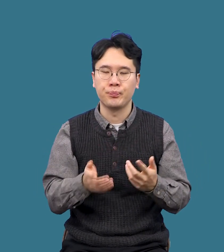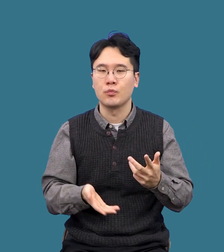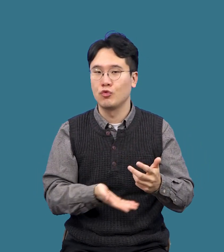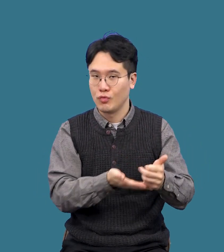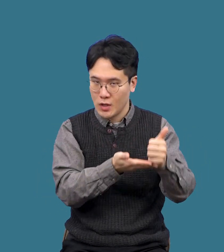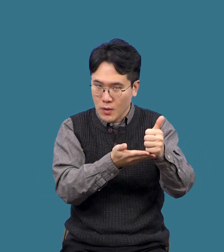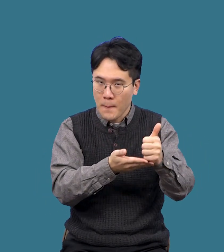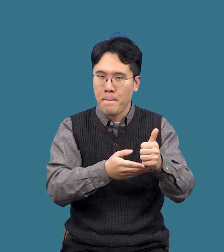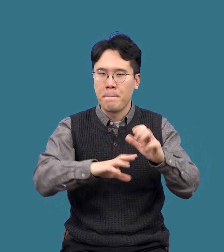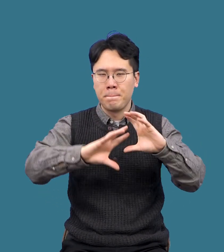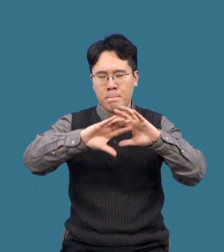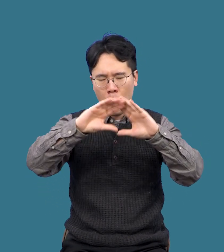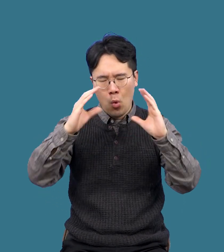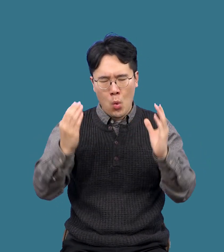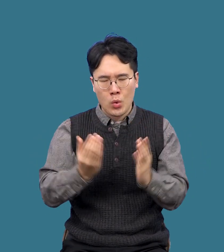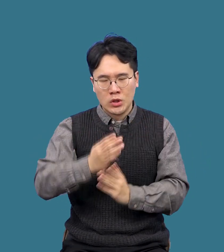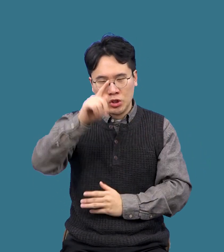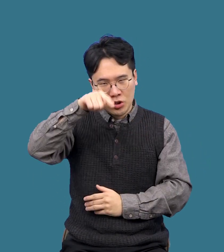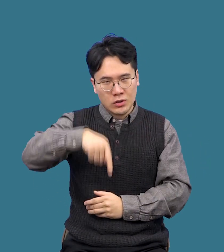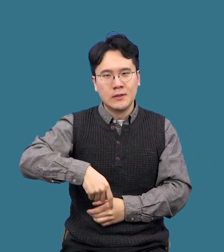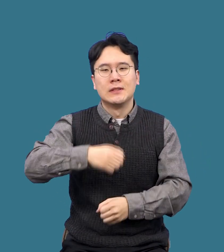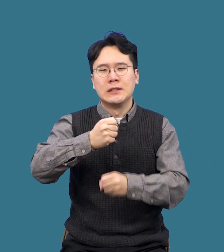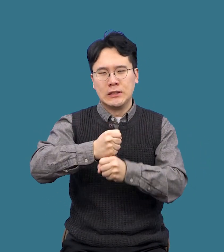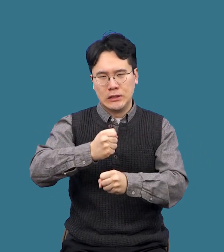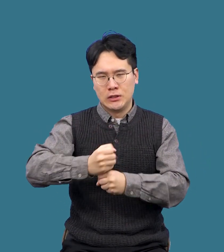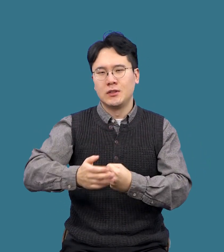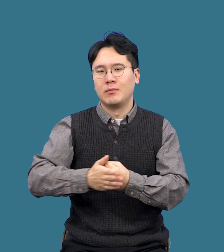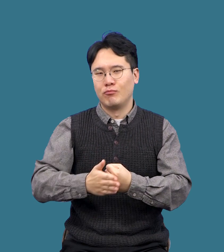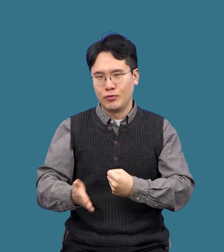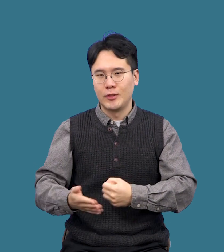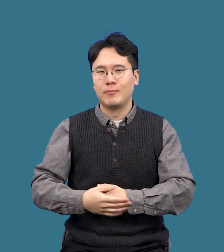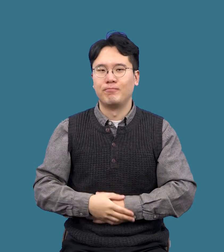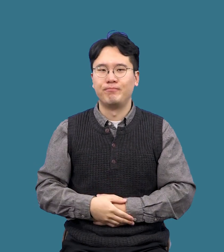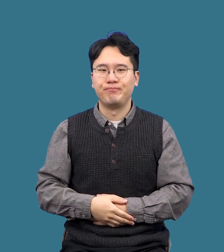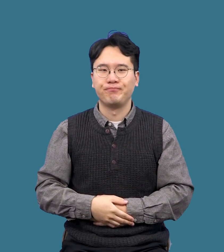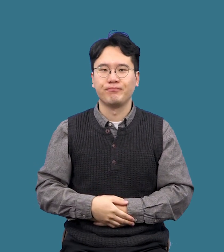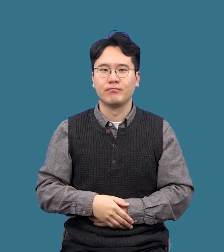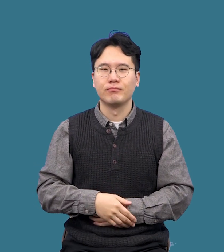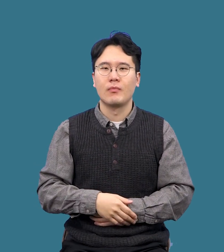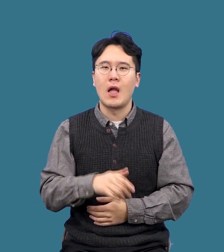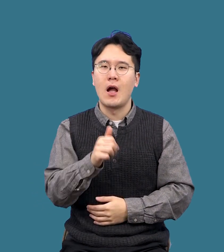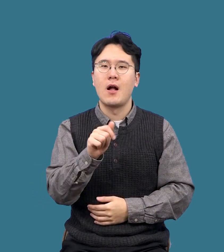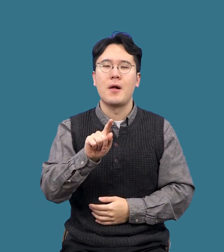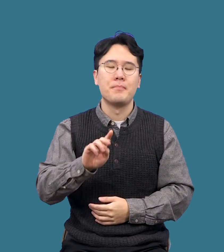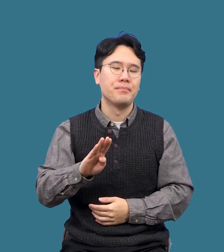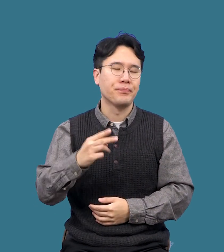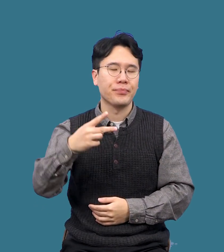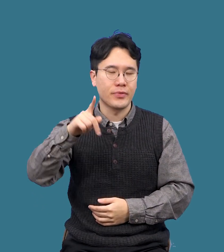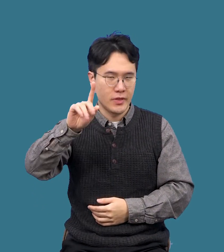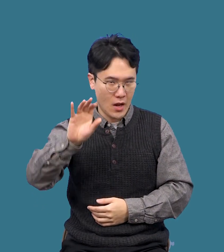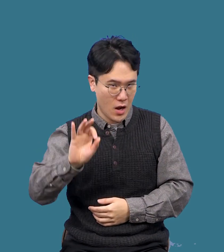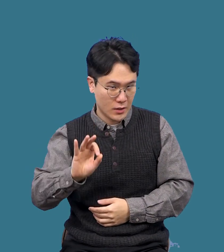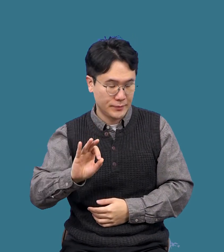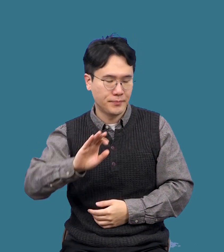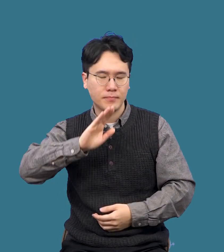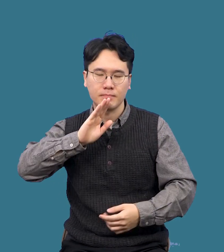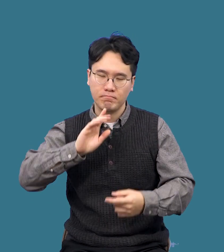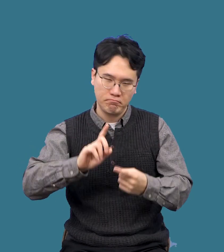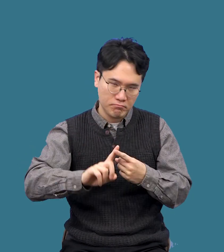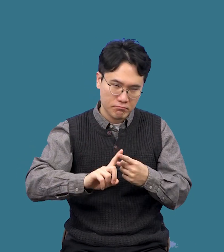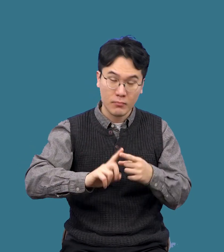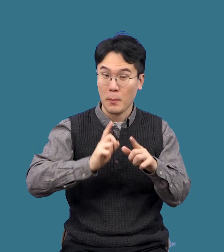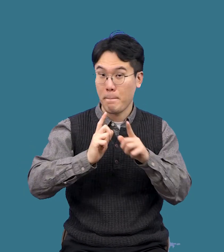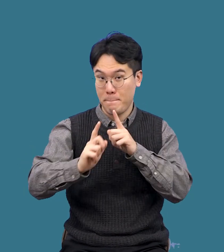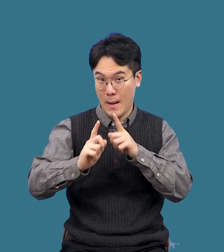주께서 만물을 지으신지라. 여기 합당하다는 말, 영어로는 worthy, 이 말이,